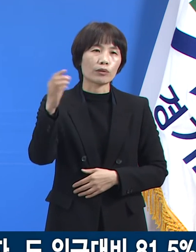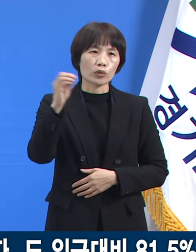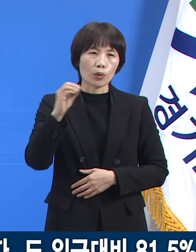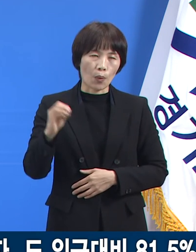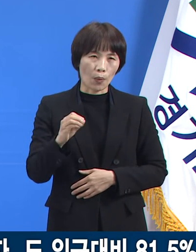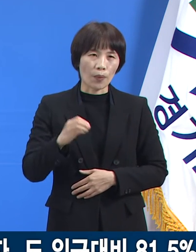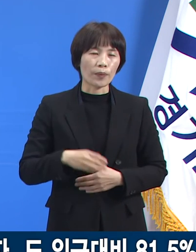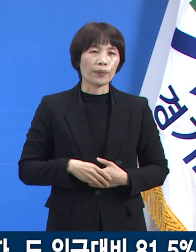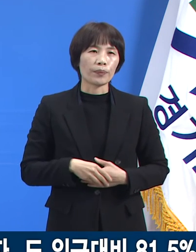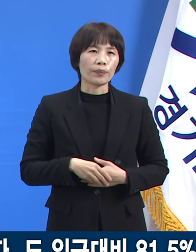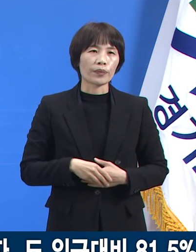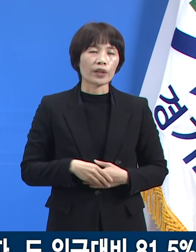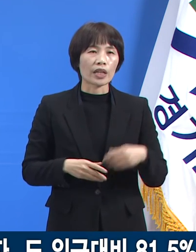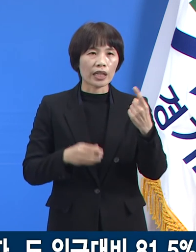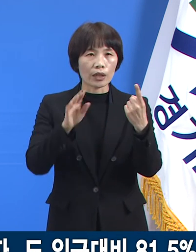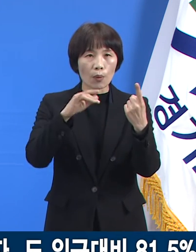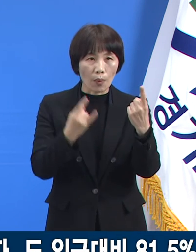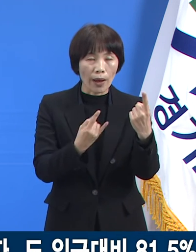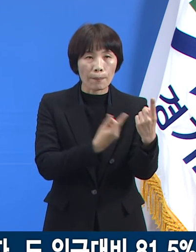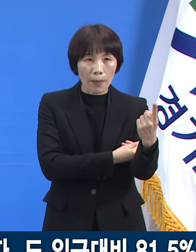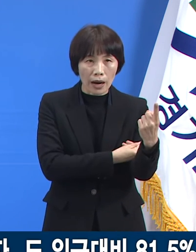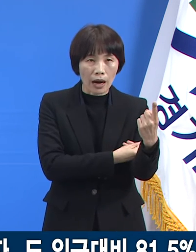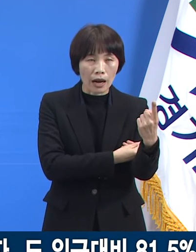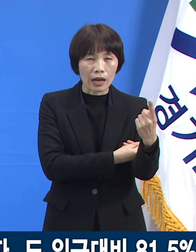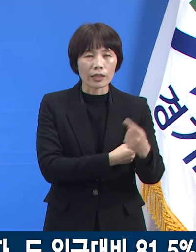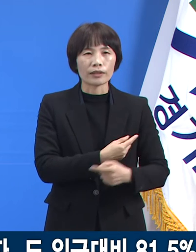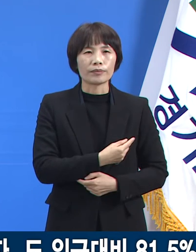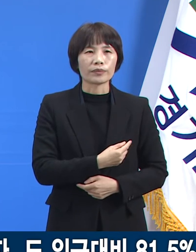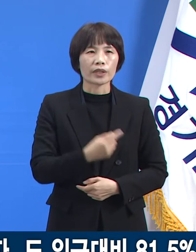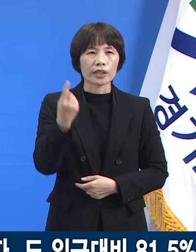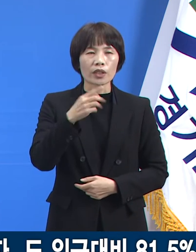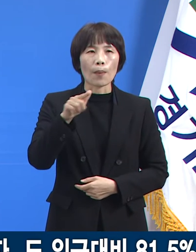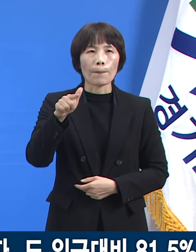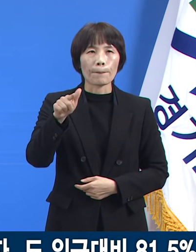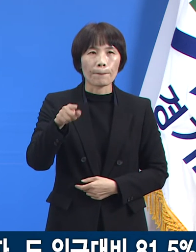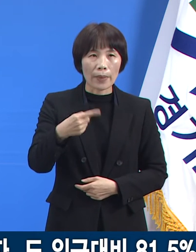해당합니다. 1회 이상 접종을 받은 분들은 총